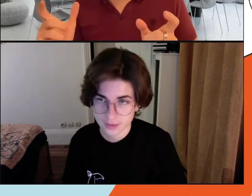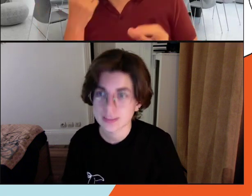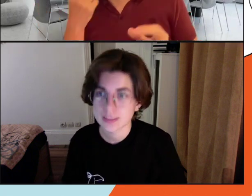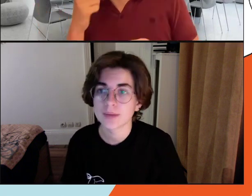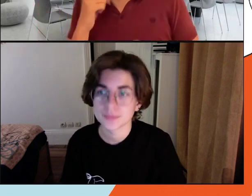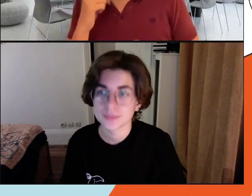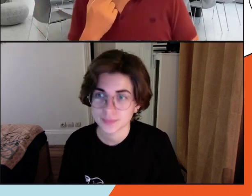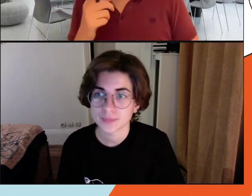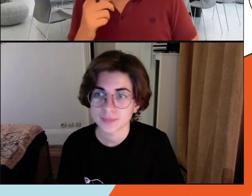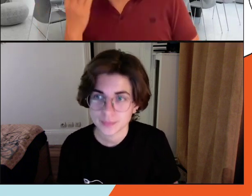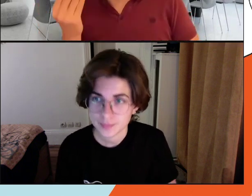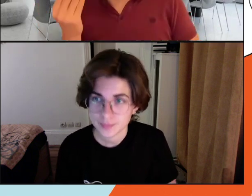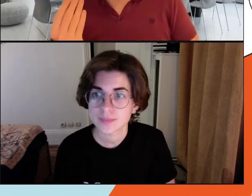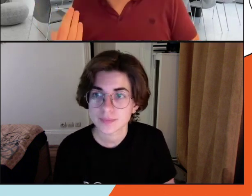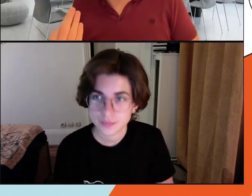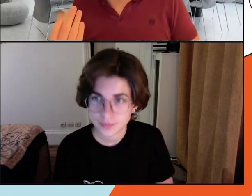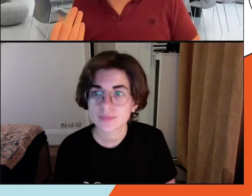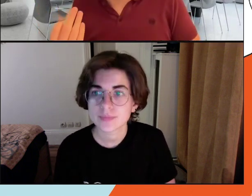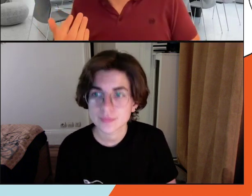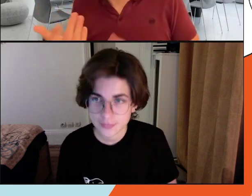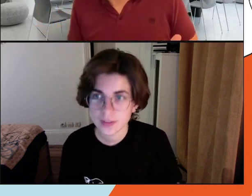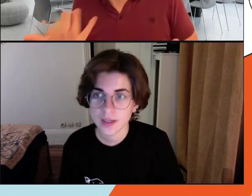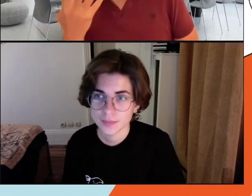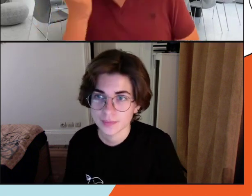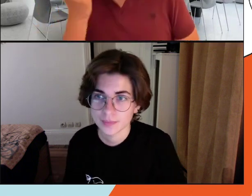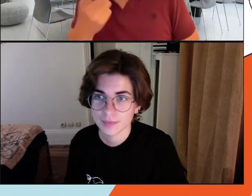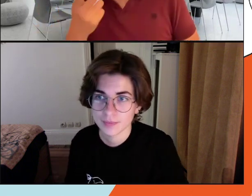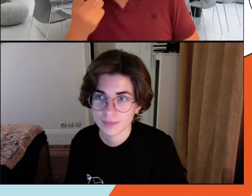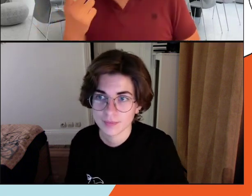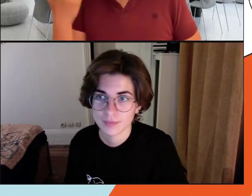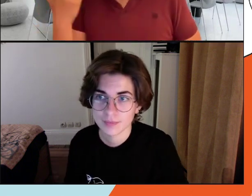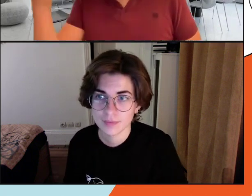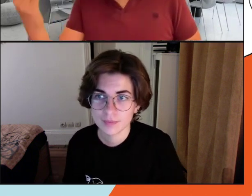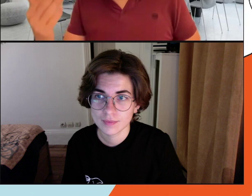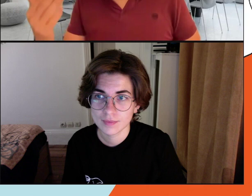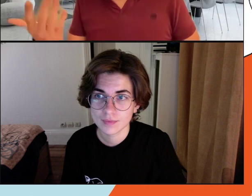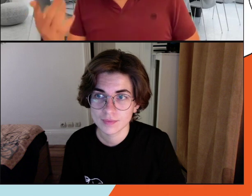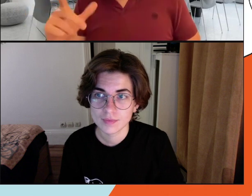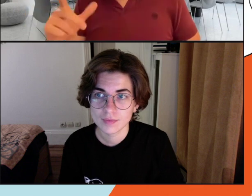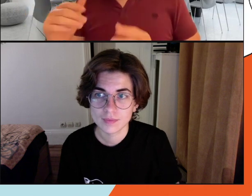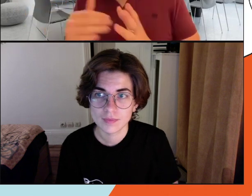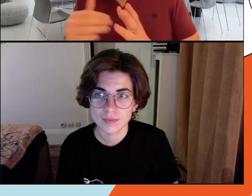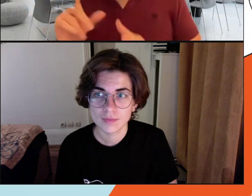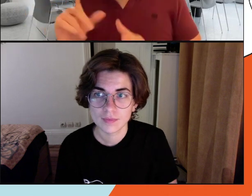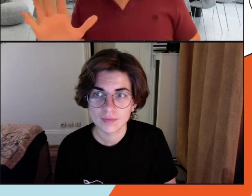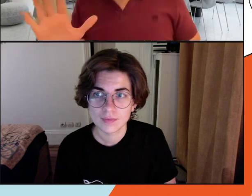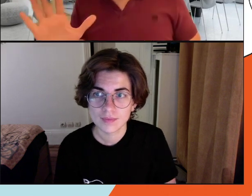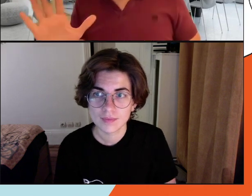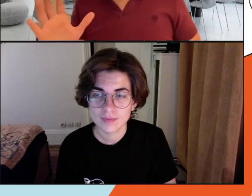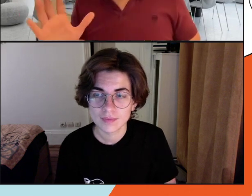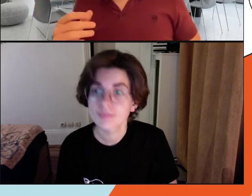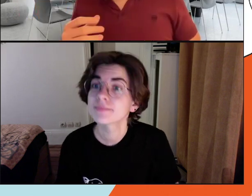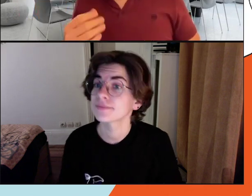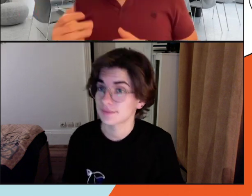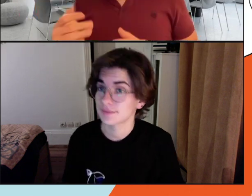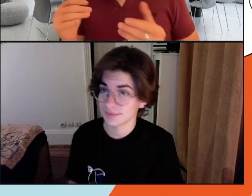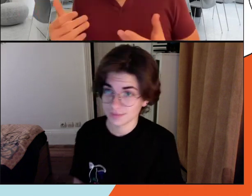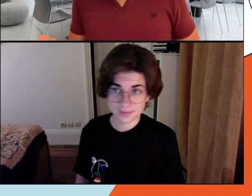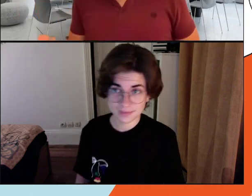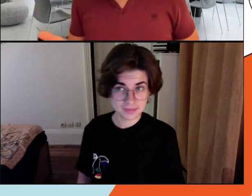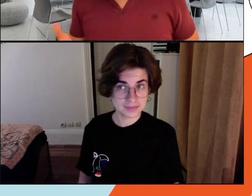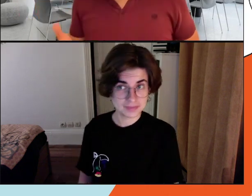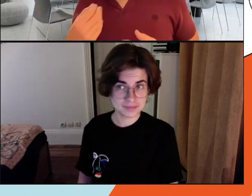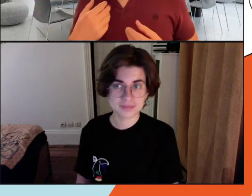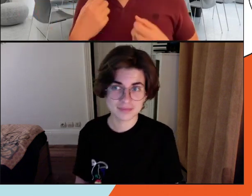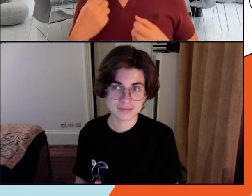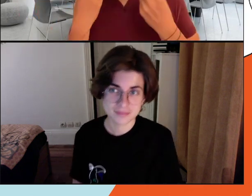pour les sourds et les malentendants. C'est ça. À quoi ça ressemble un futur en 2025, même maintenant,